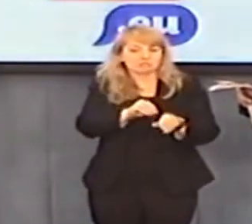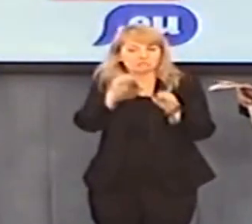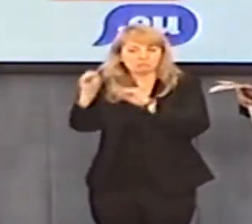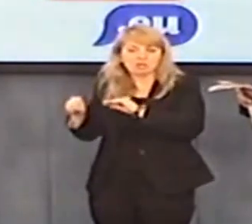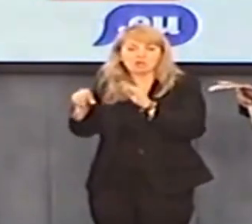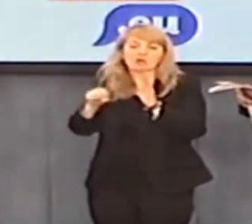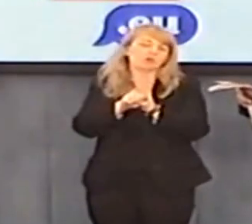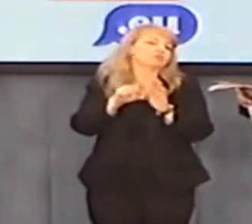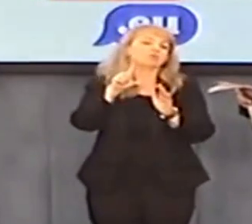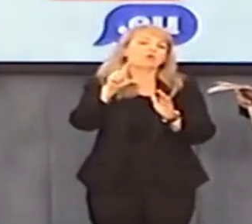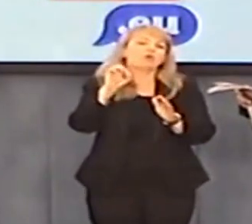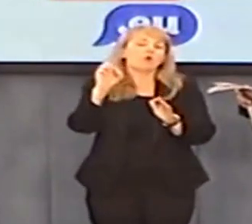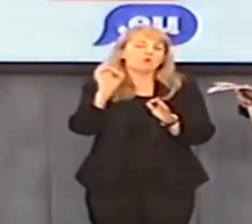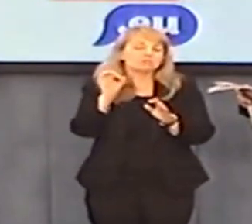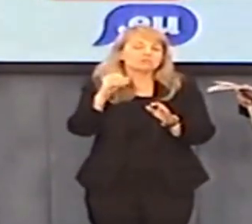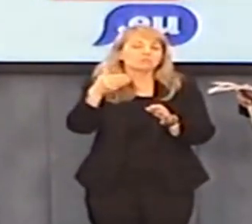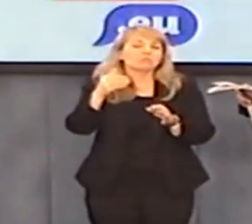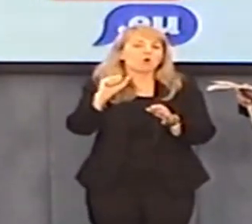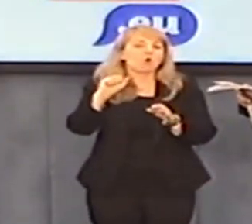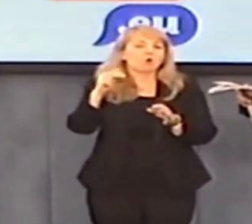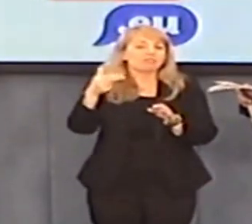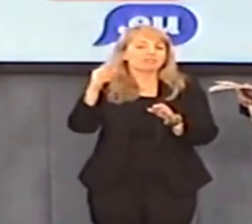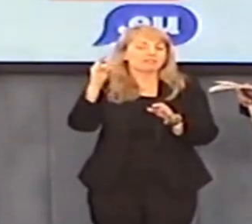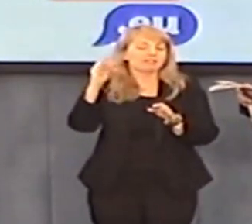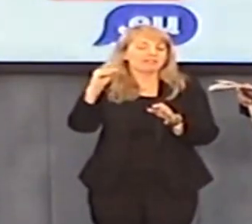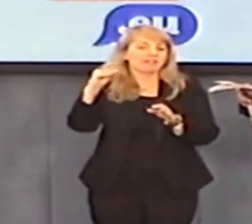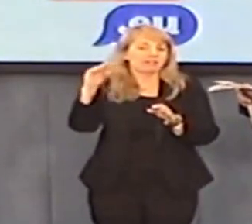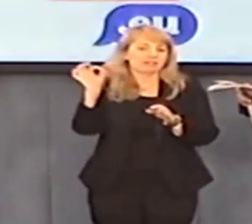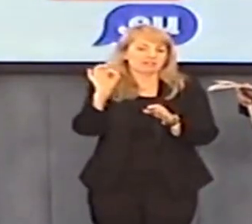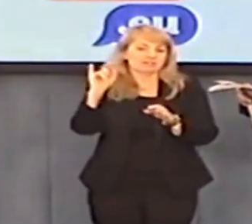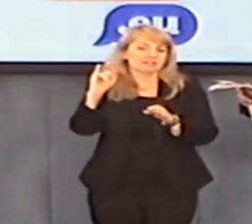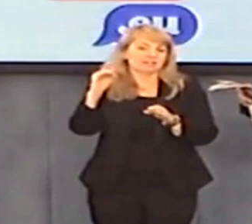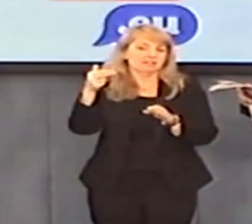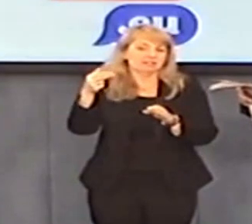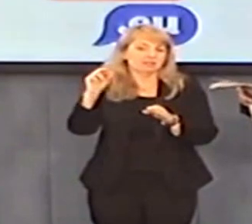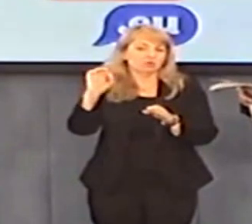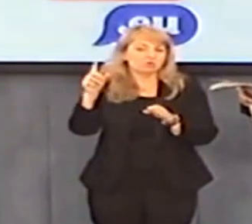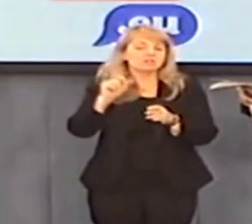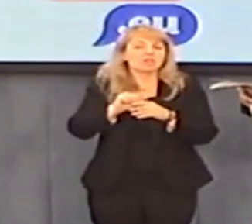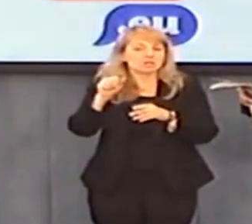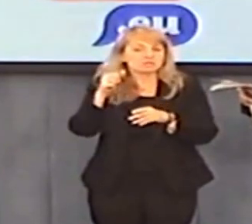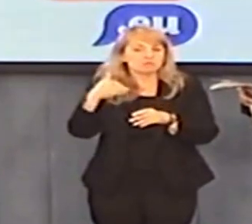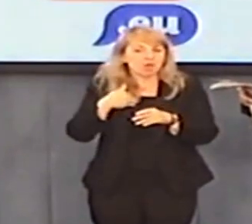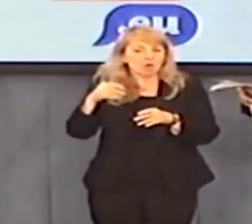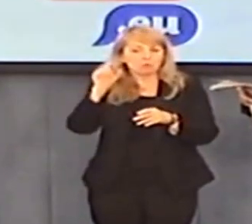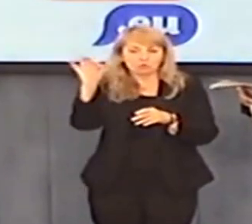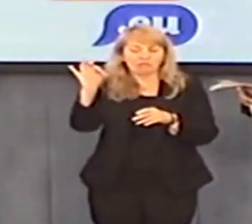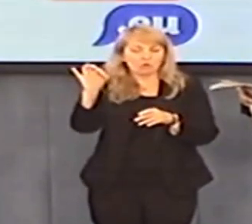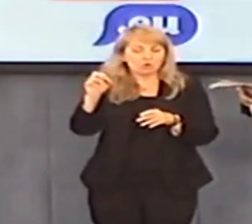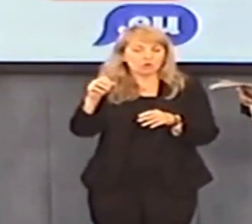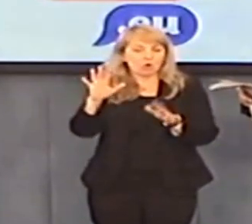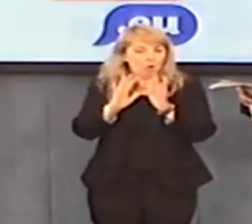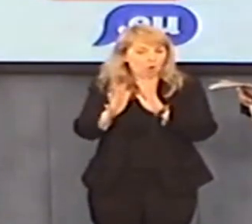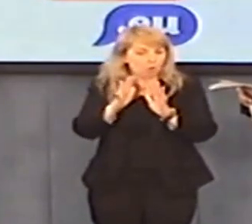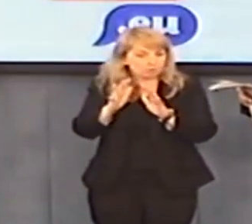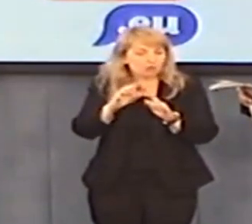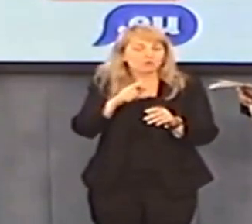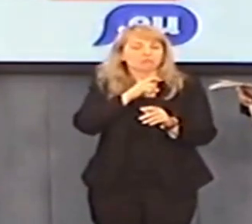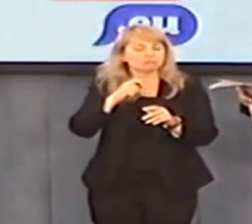Los Montesinos, gdzie kuratele nad nim objął chrystusowiec proboszcz ksiądz Andrzej